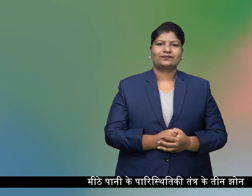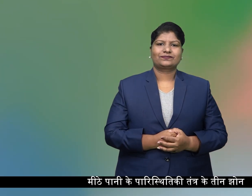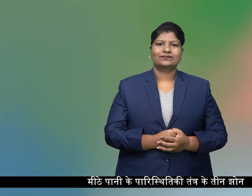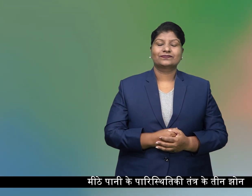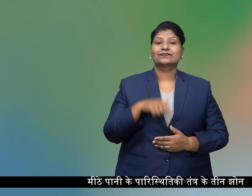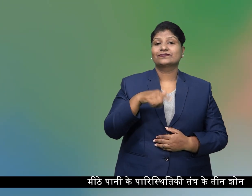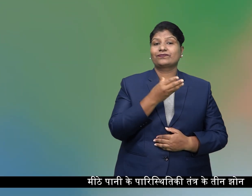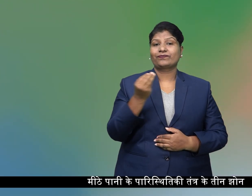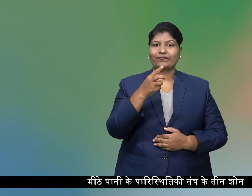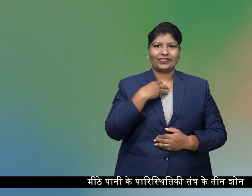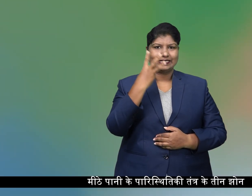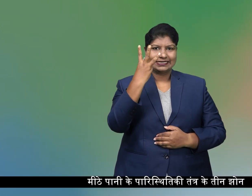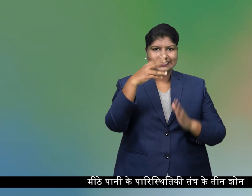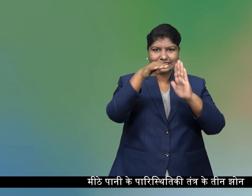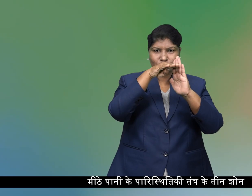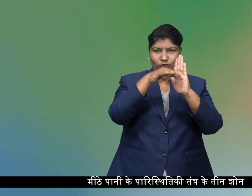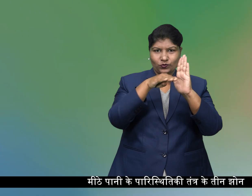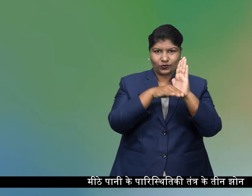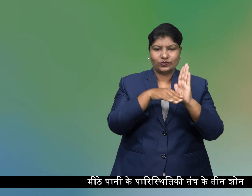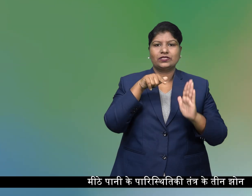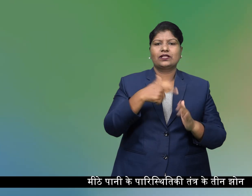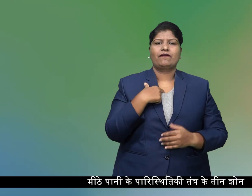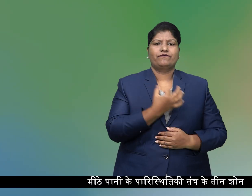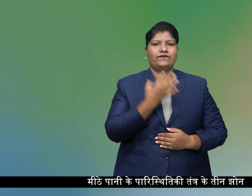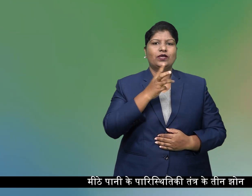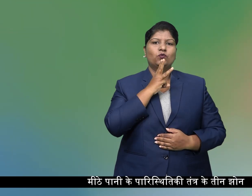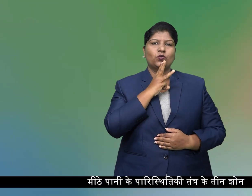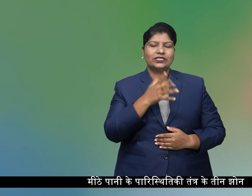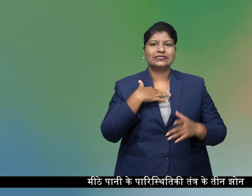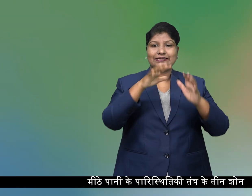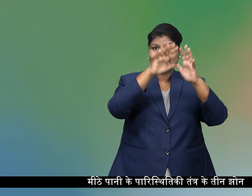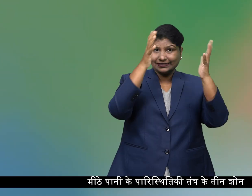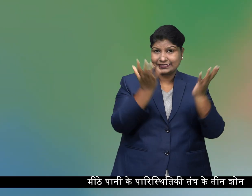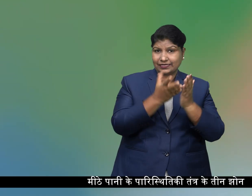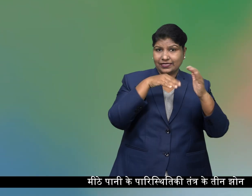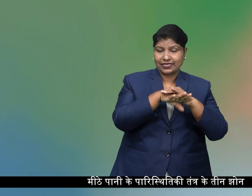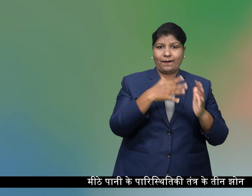मीठे पानी के पारिस्थितिकी तंत्र के 3 ज़ोन